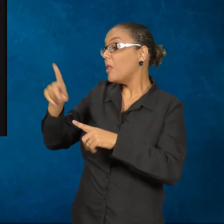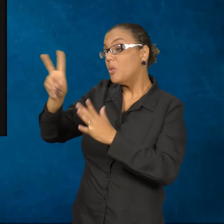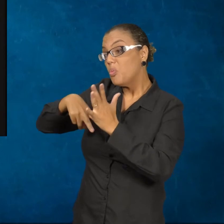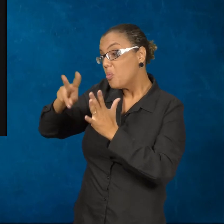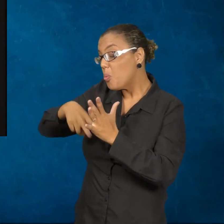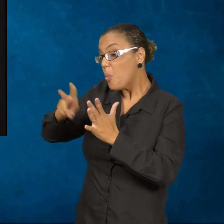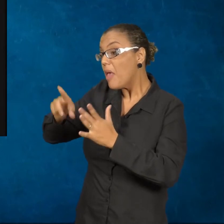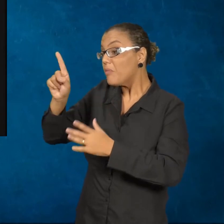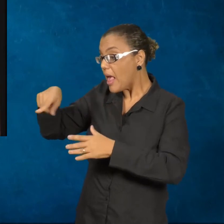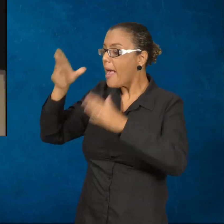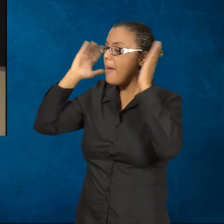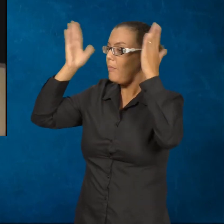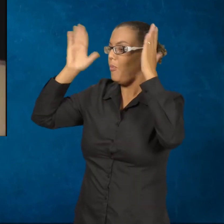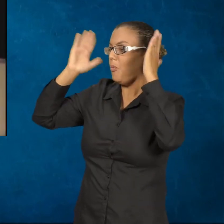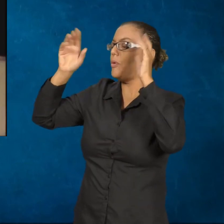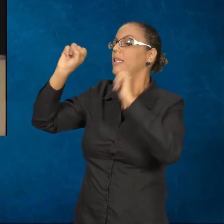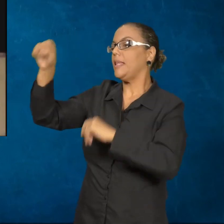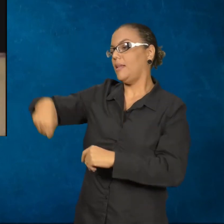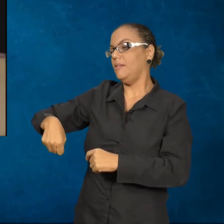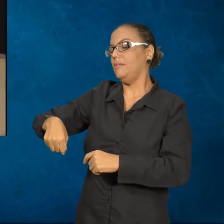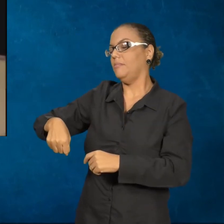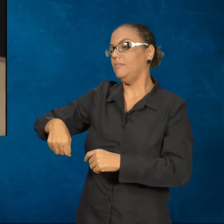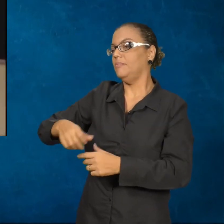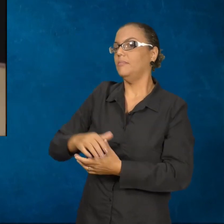quem não lê, por definição, é uma besta.